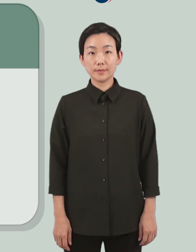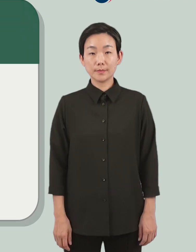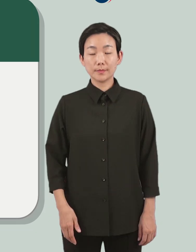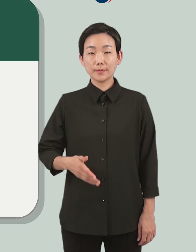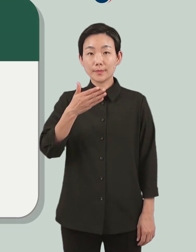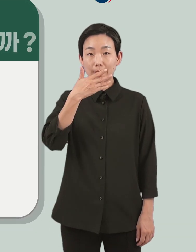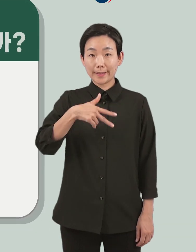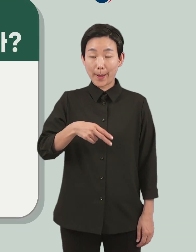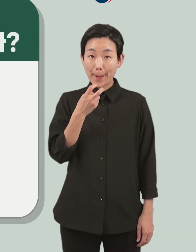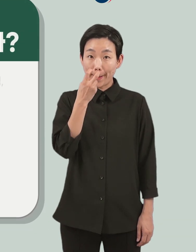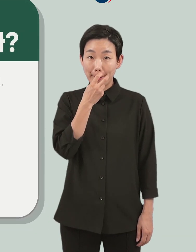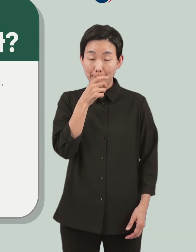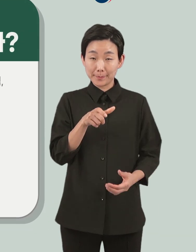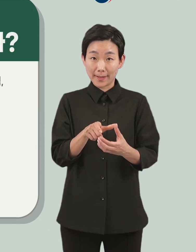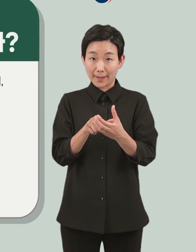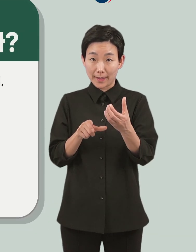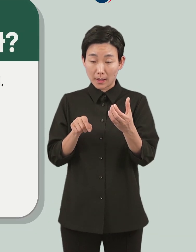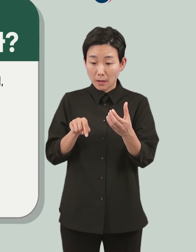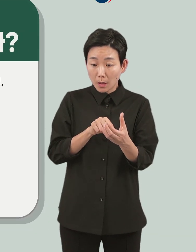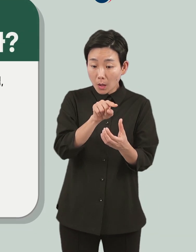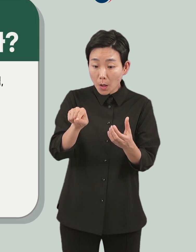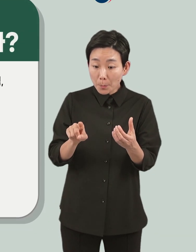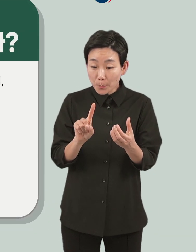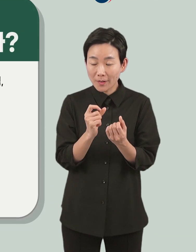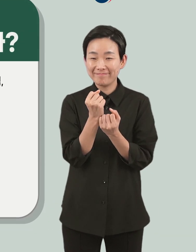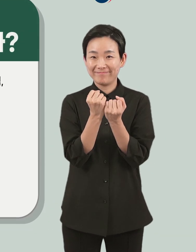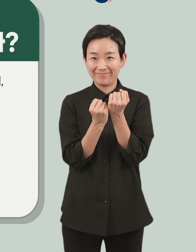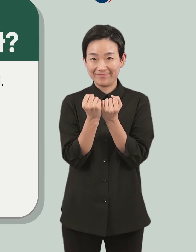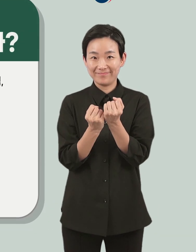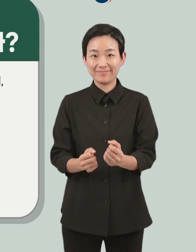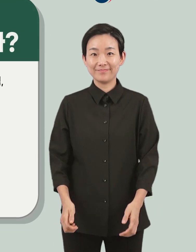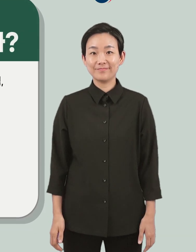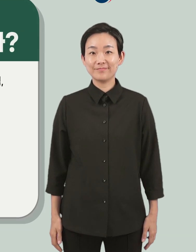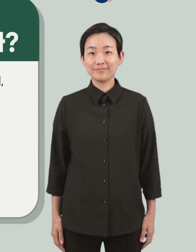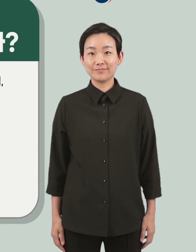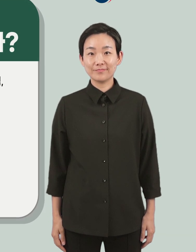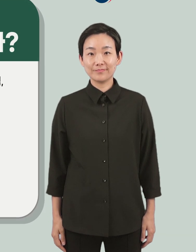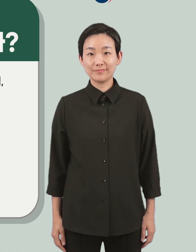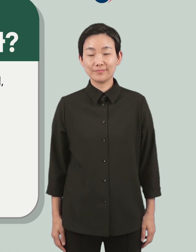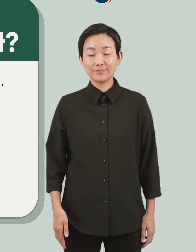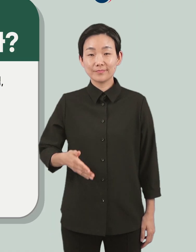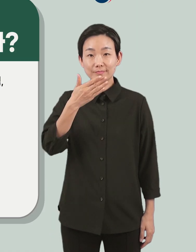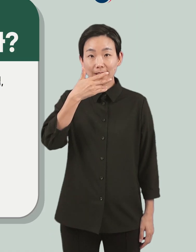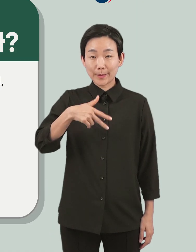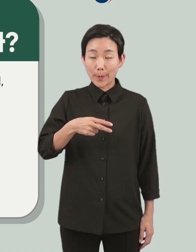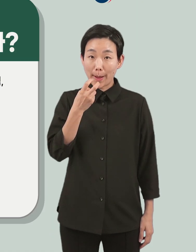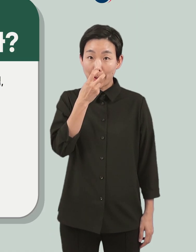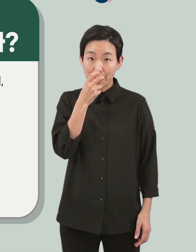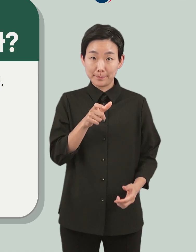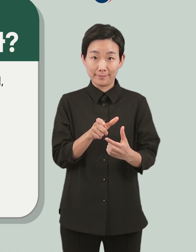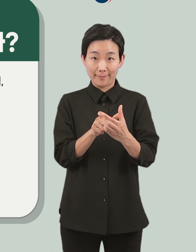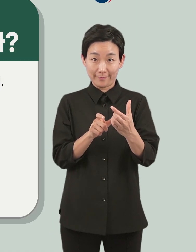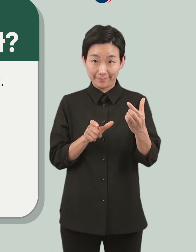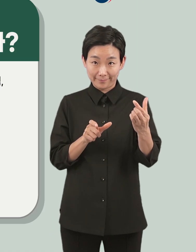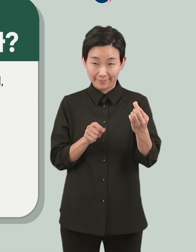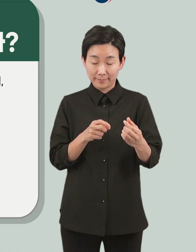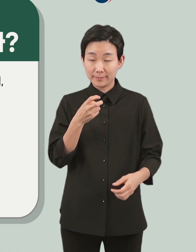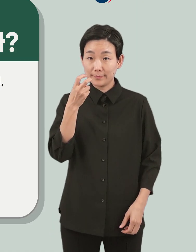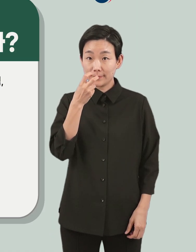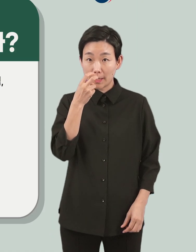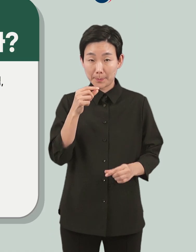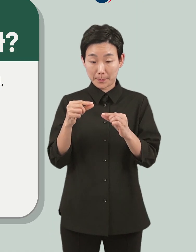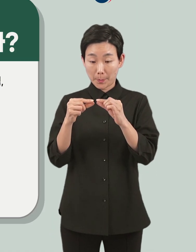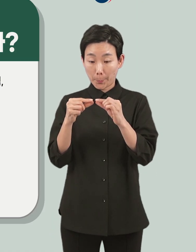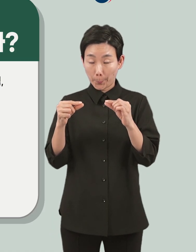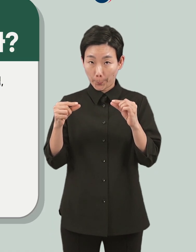사용합니다. 이 의료기기는 어떻게 구성되어 있습니까? 이 의료기기는 개인용 혈당 측정기,